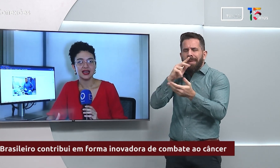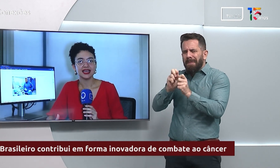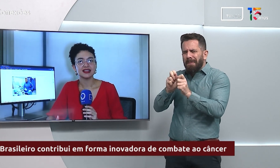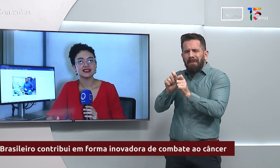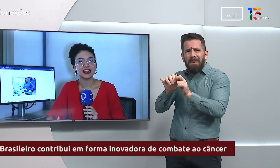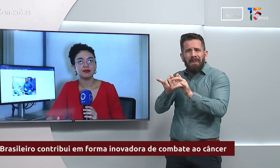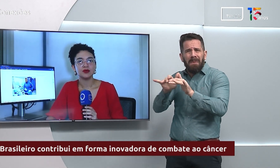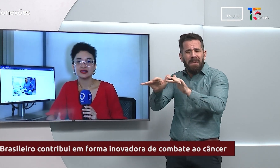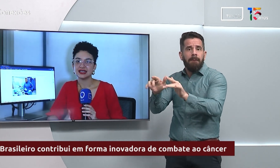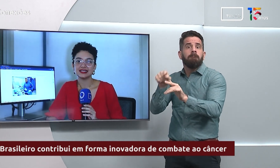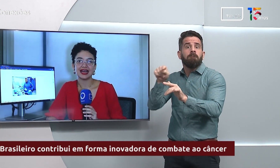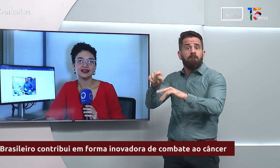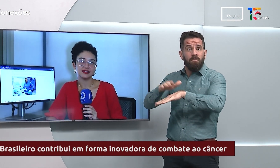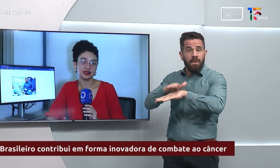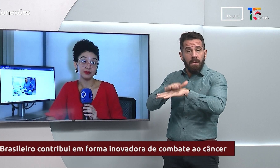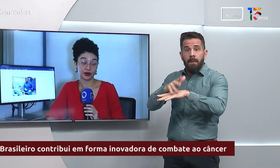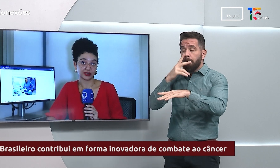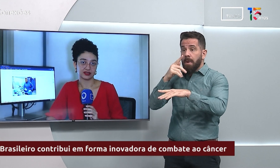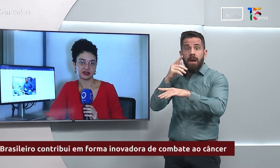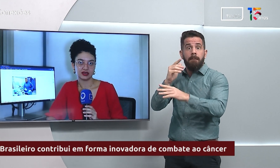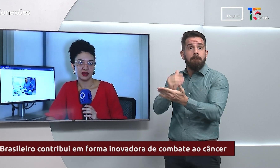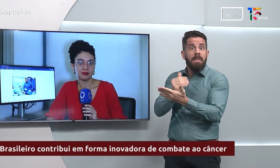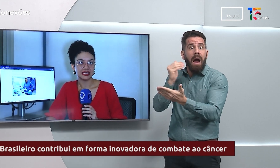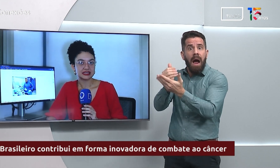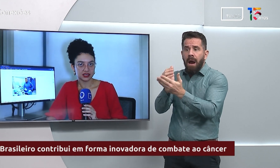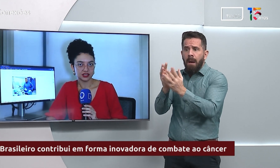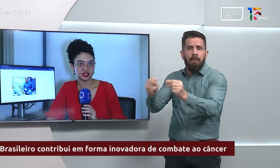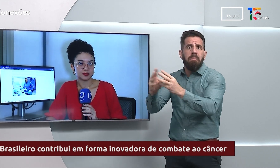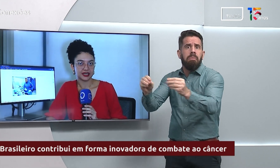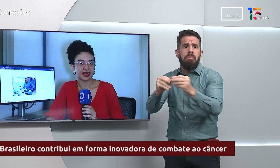repórter Amanda Dutra. Rodou.